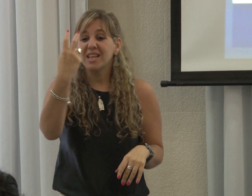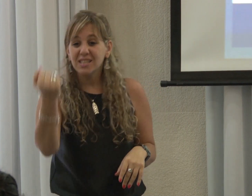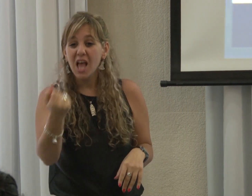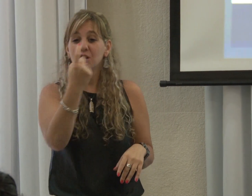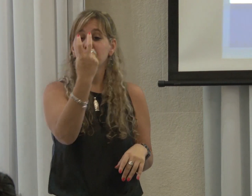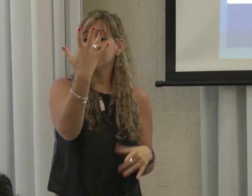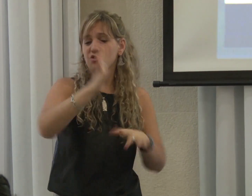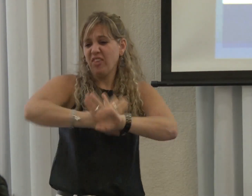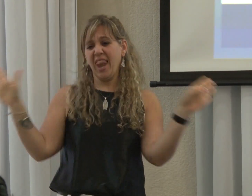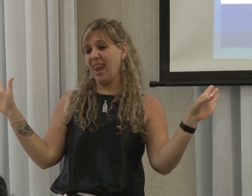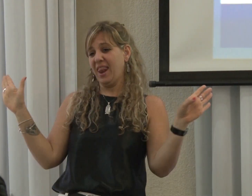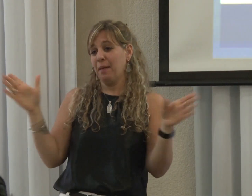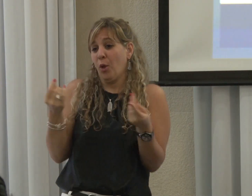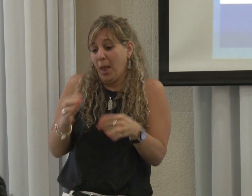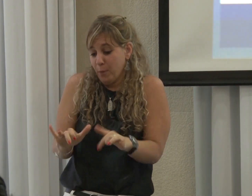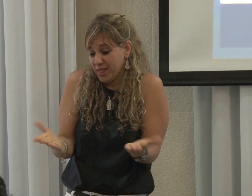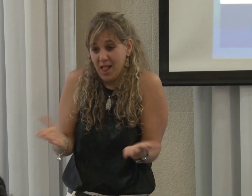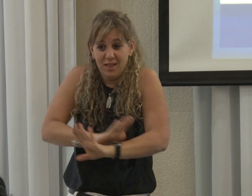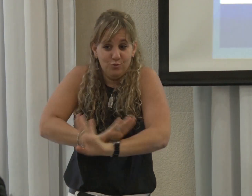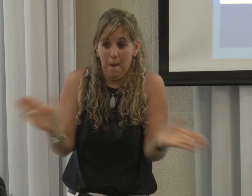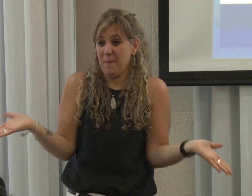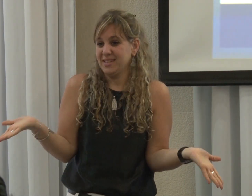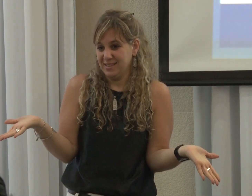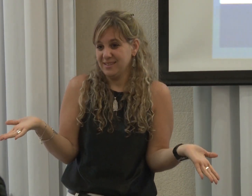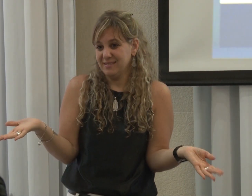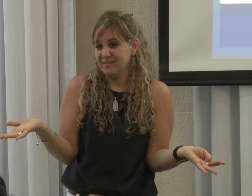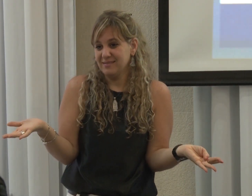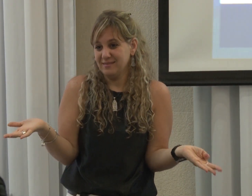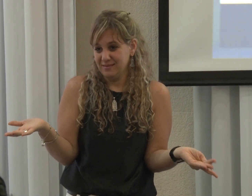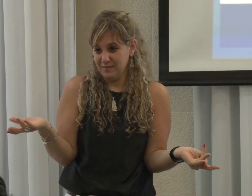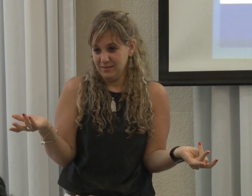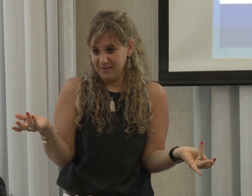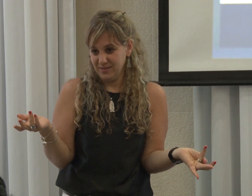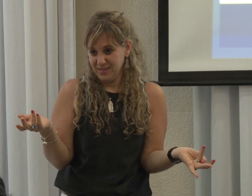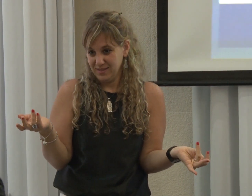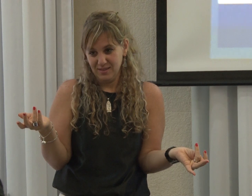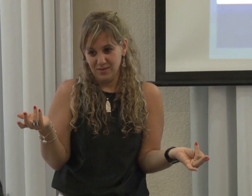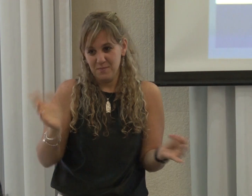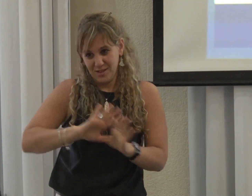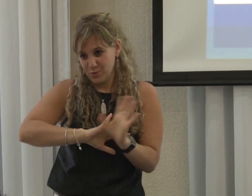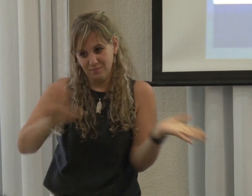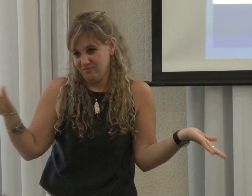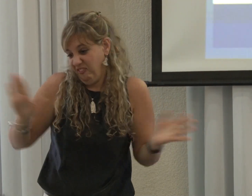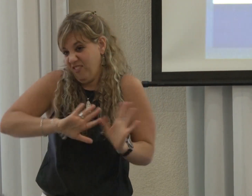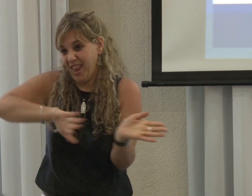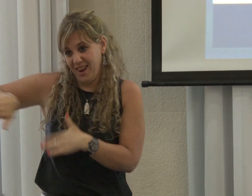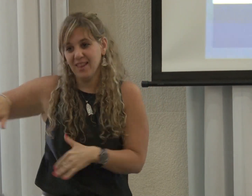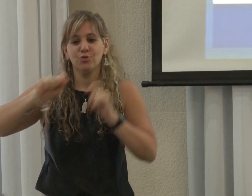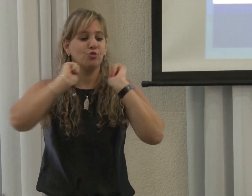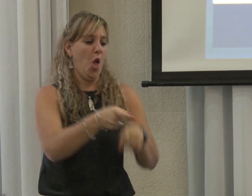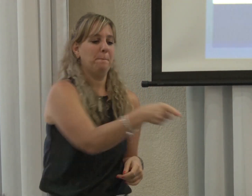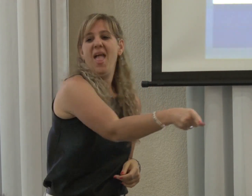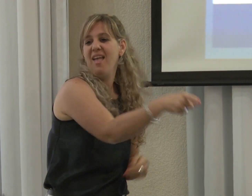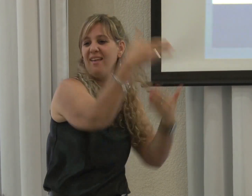hacía falta que yo tenga que llamar al 126 y tener un intermediario y tener ese teléfono portátil, no hacía falta. Ya eso quedaba de